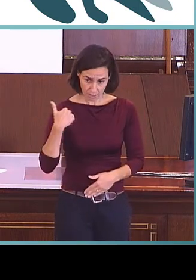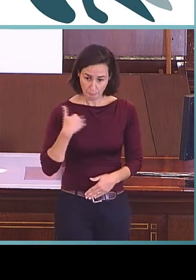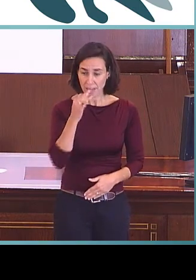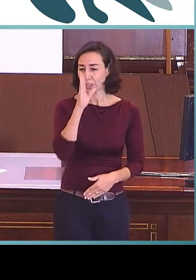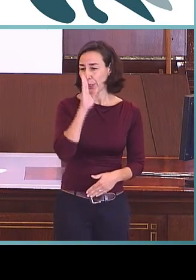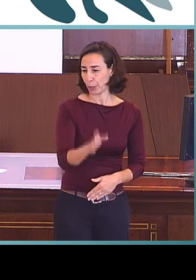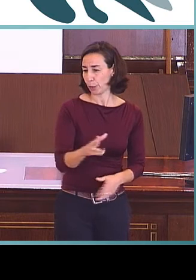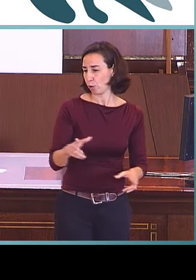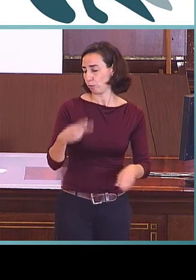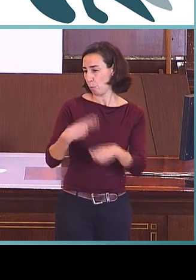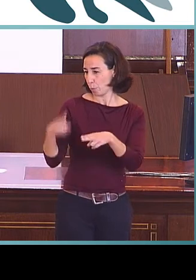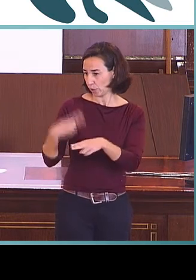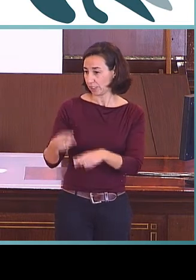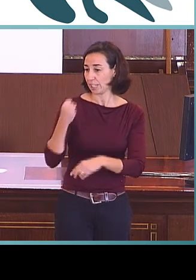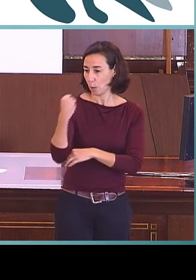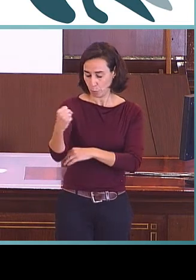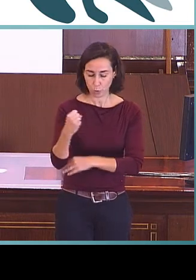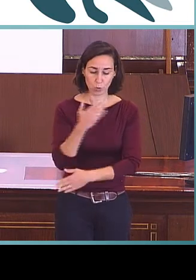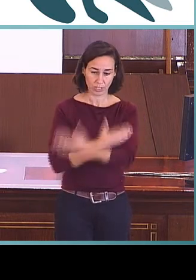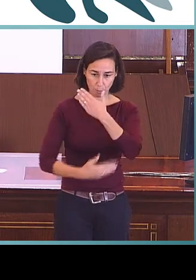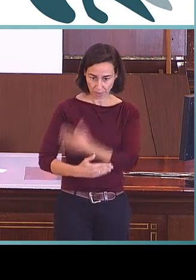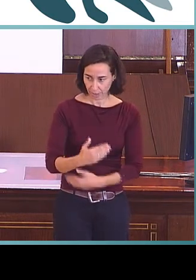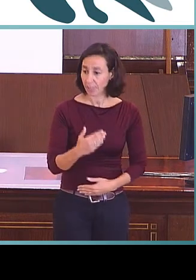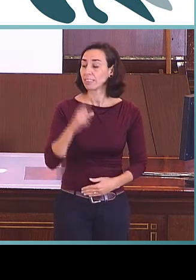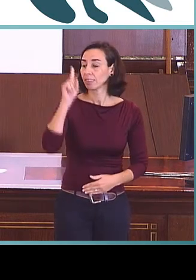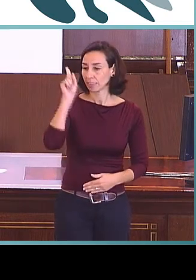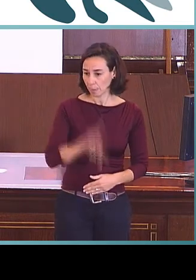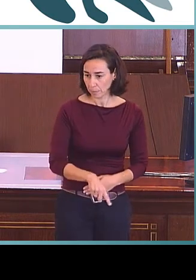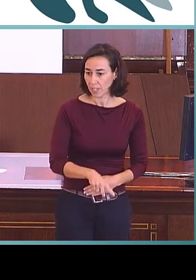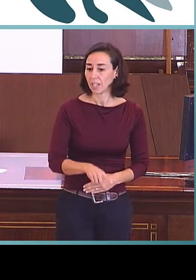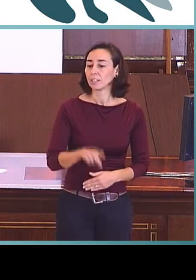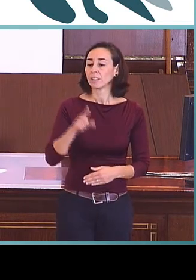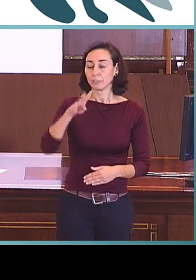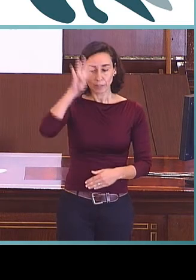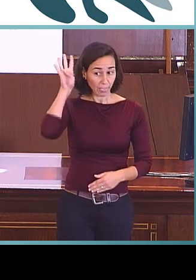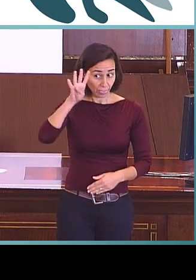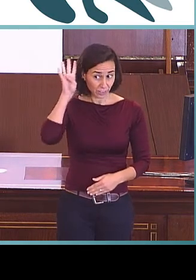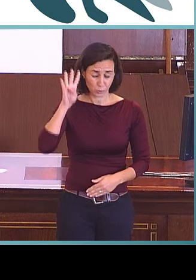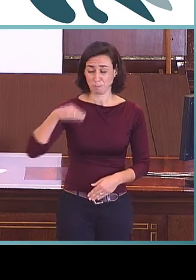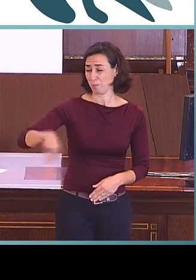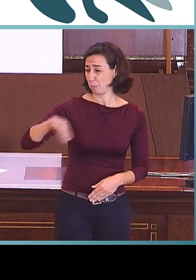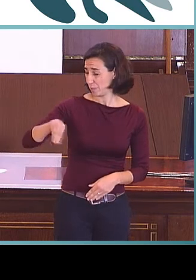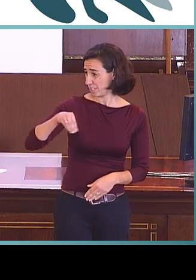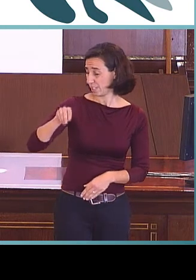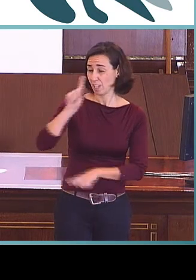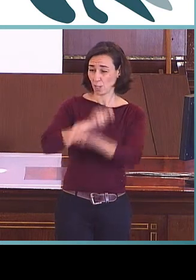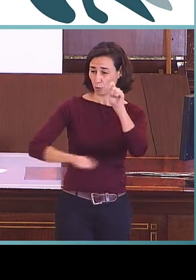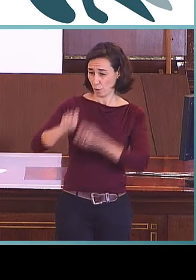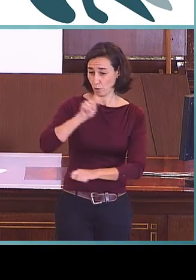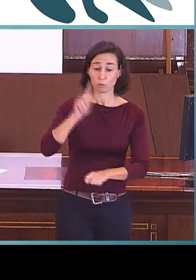de Políticas de Apoyo a la Discapacidad por supuesto a Francisco Trigueros al presidente de la Asociación de Sordociegos